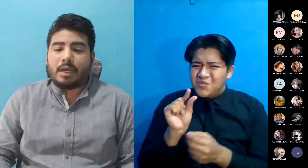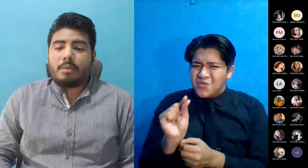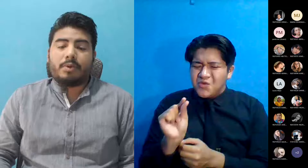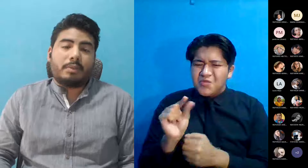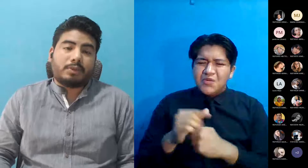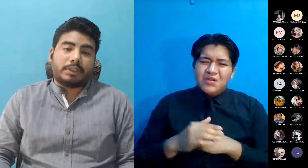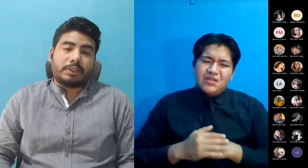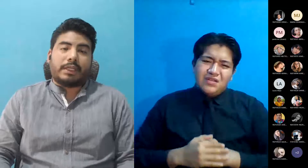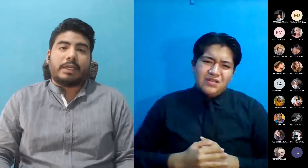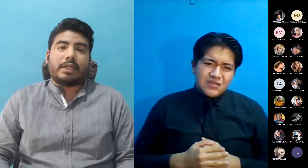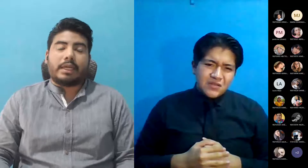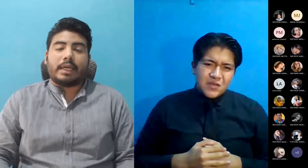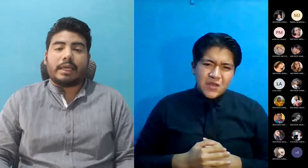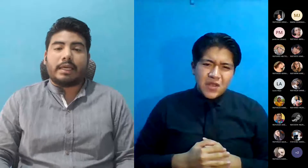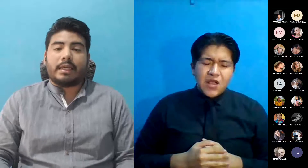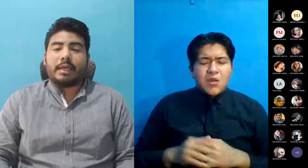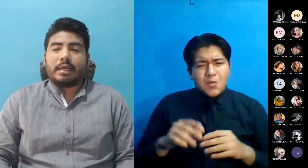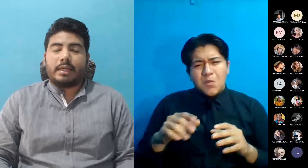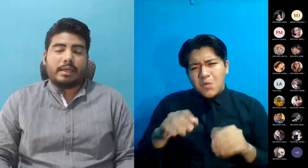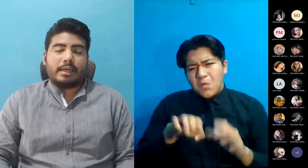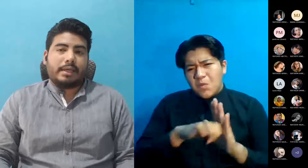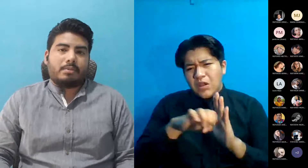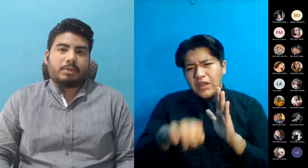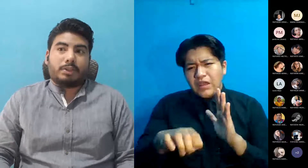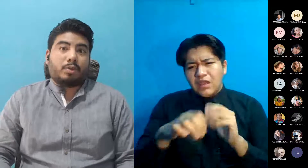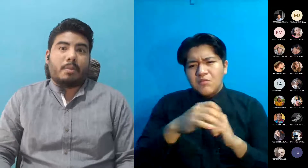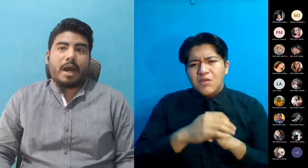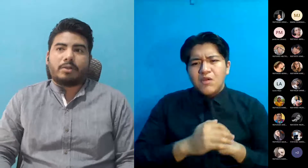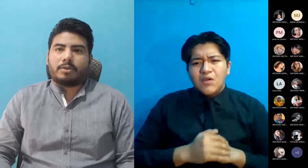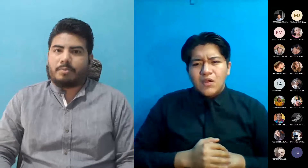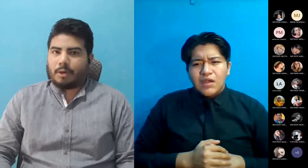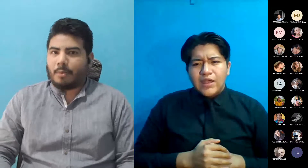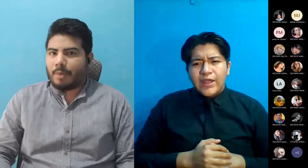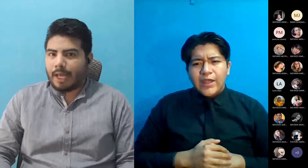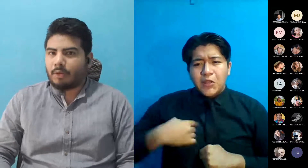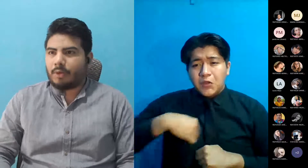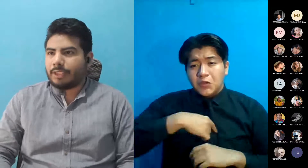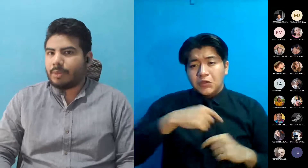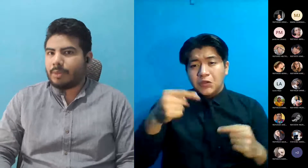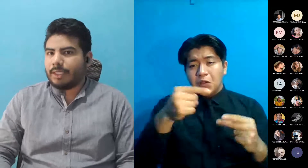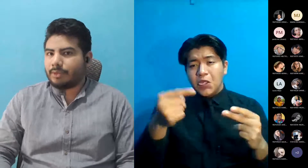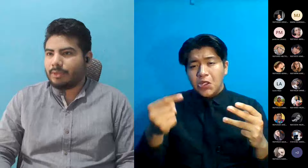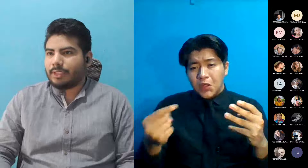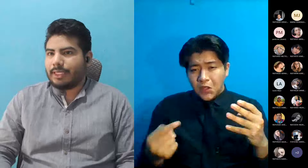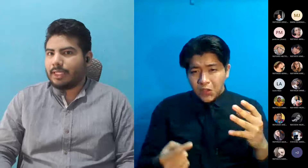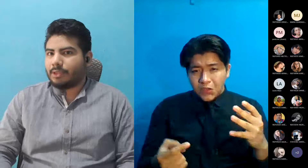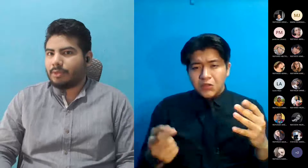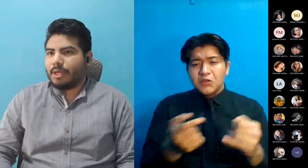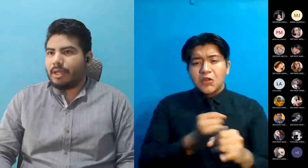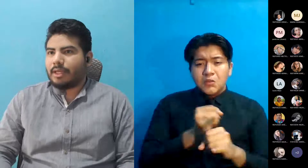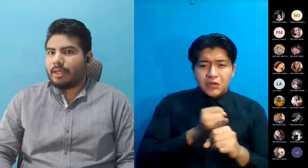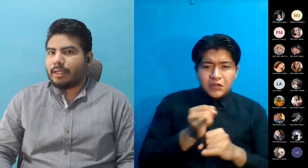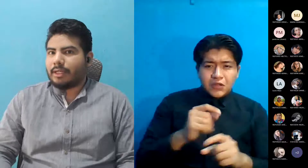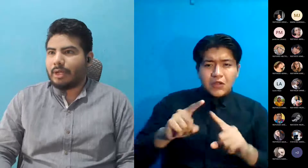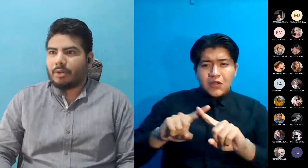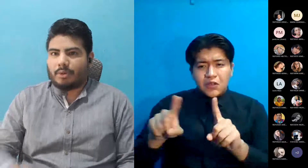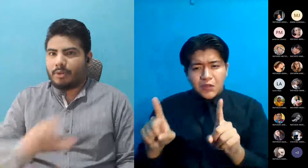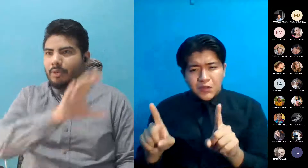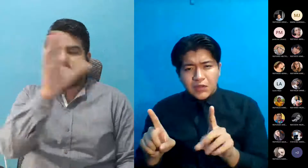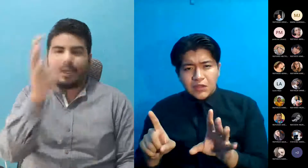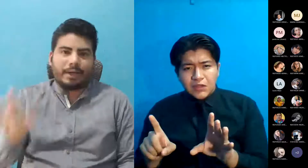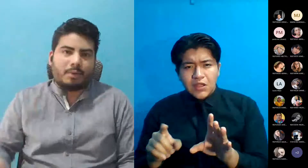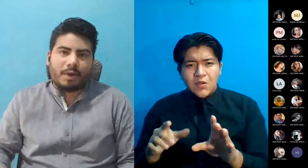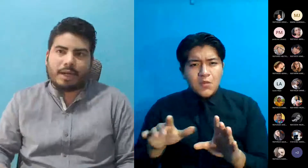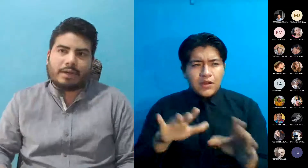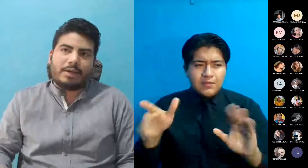primera vista podemos decir que sí son varios, pero comparado con las investigaciones que se han hecho del